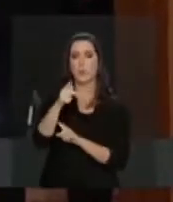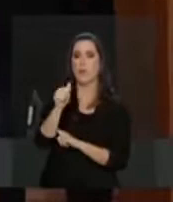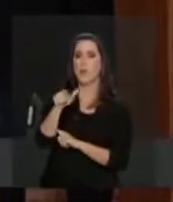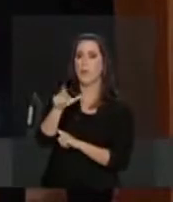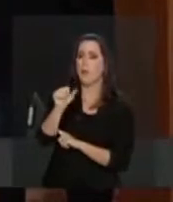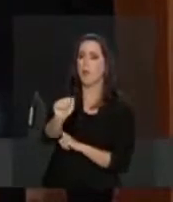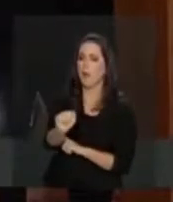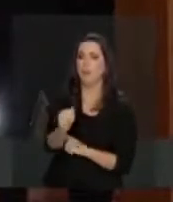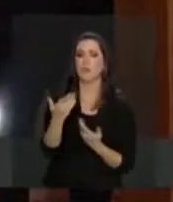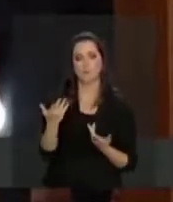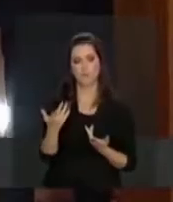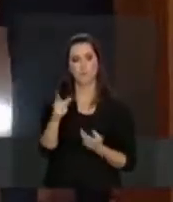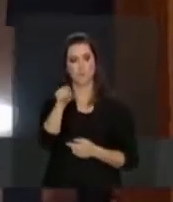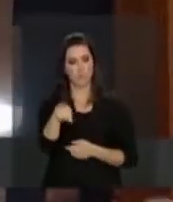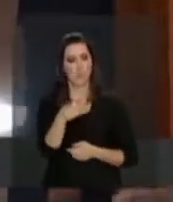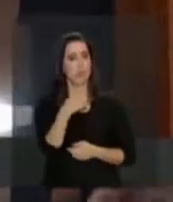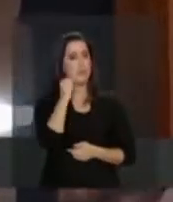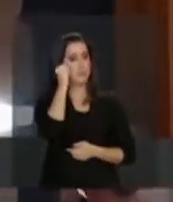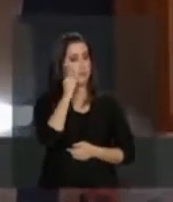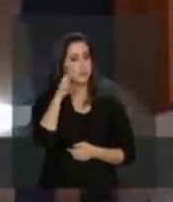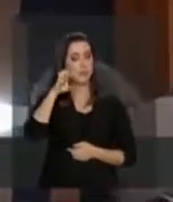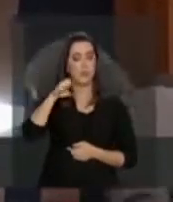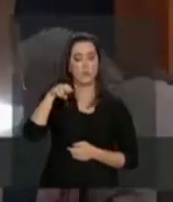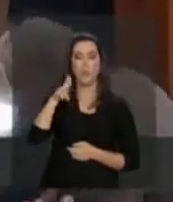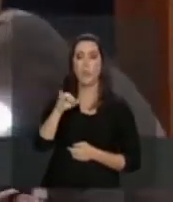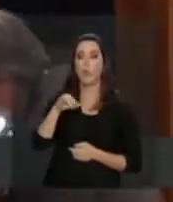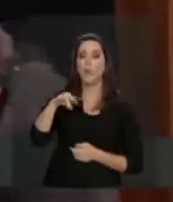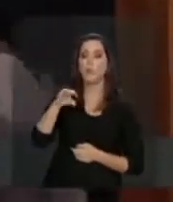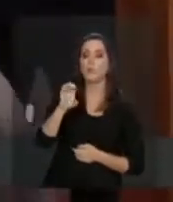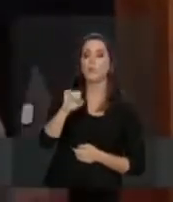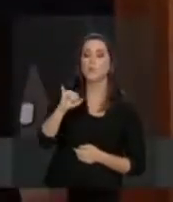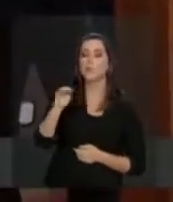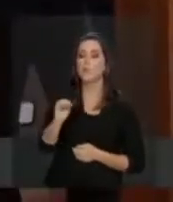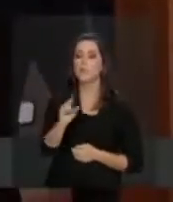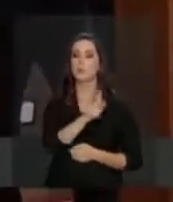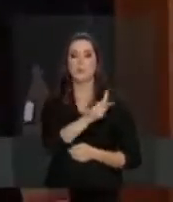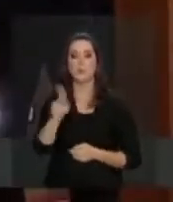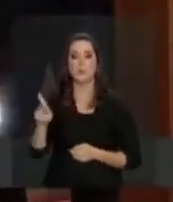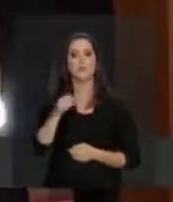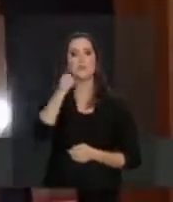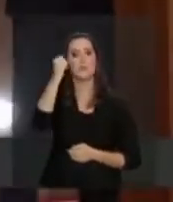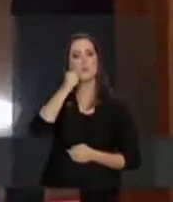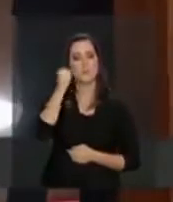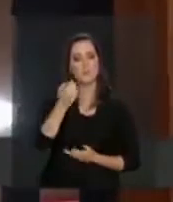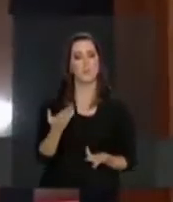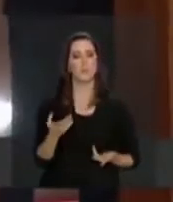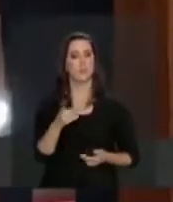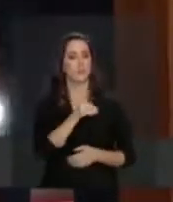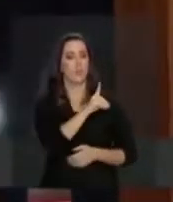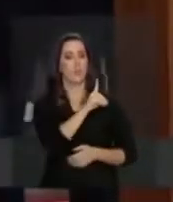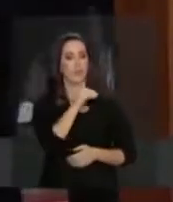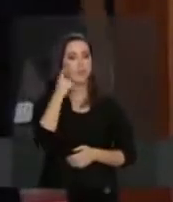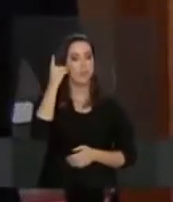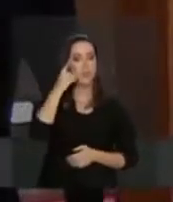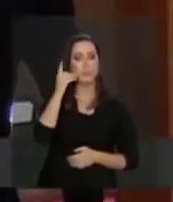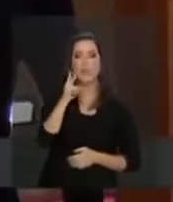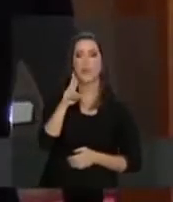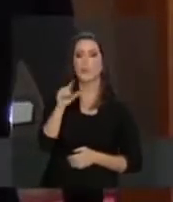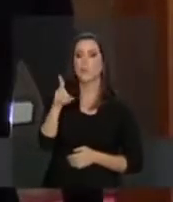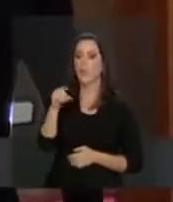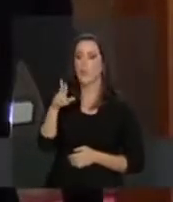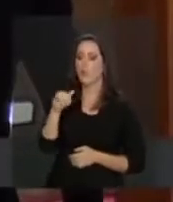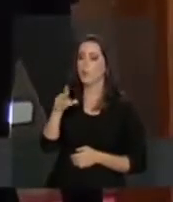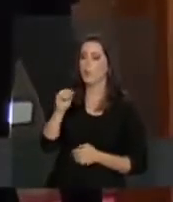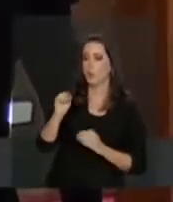Senador Eunício Oliveira, presidente do Senado Federal. Deputado Rodrigo Maia, meu